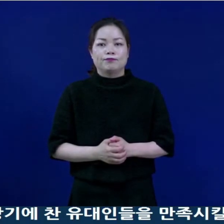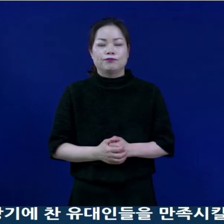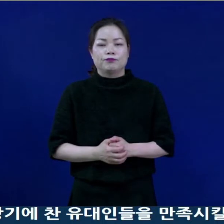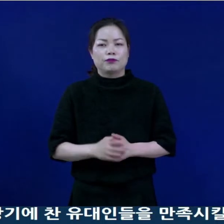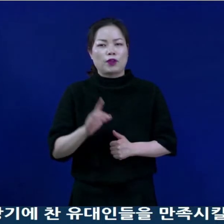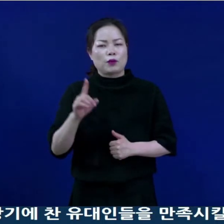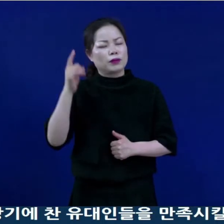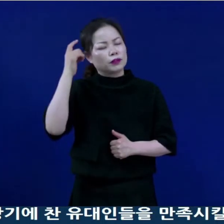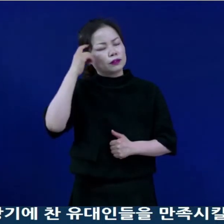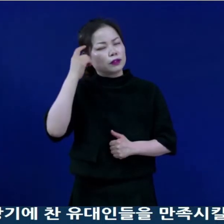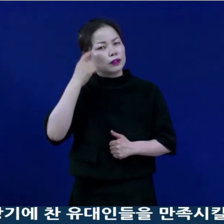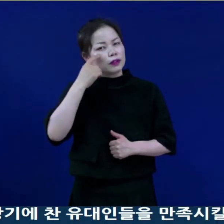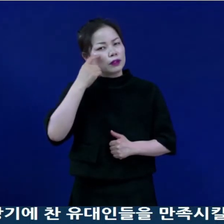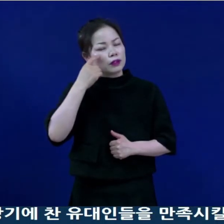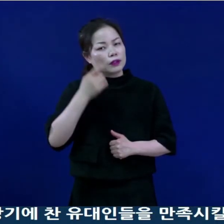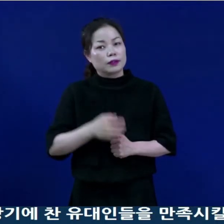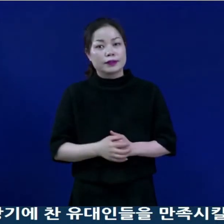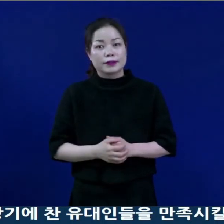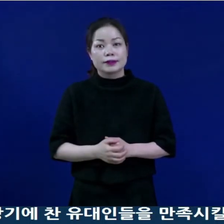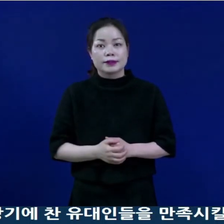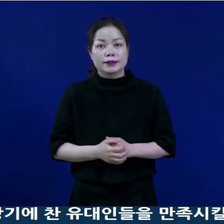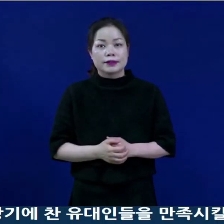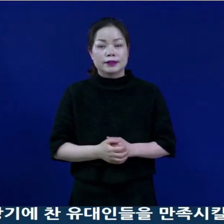한 번쯤 생각해 보셨습니까?